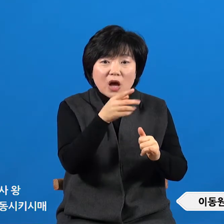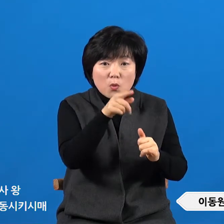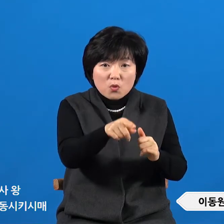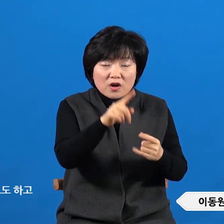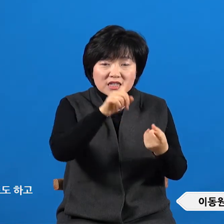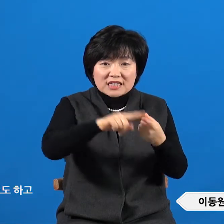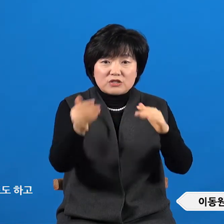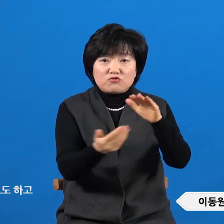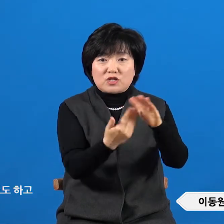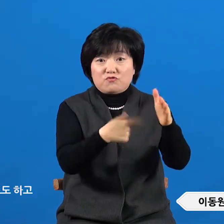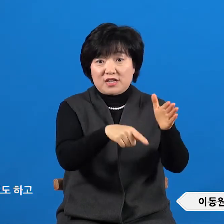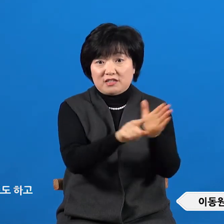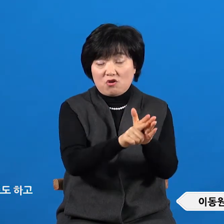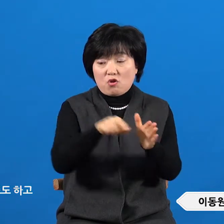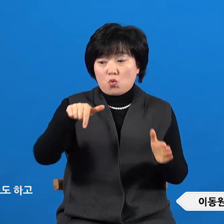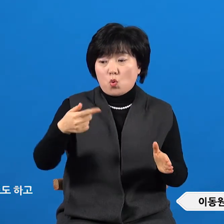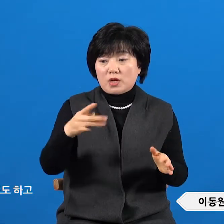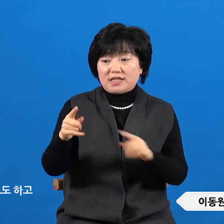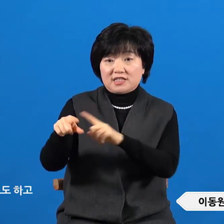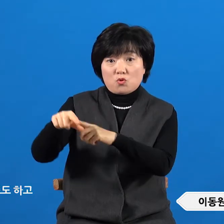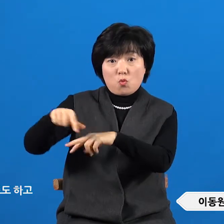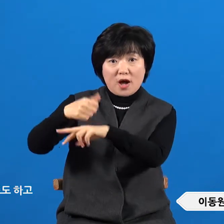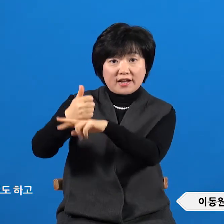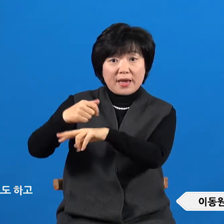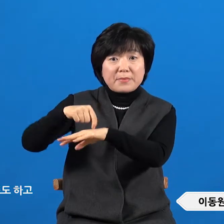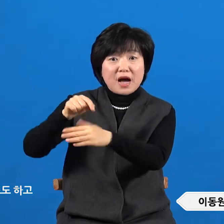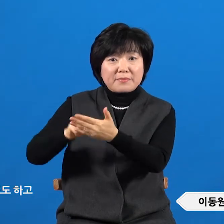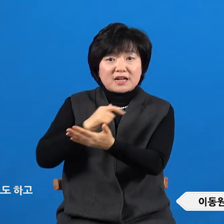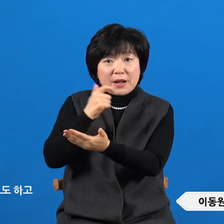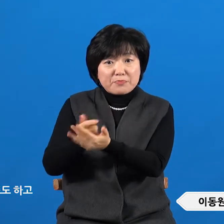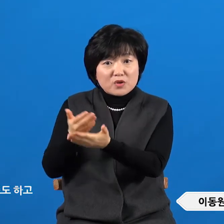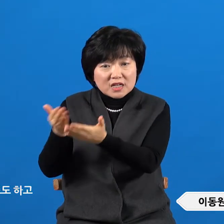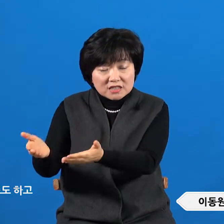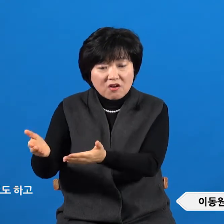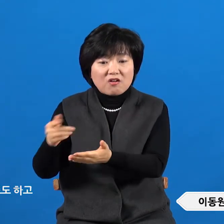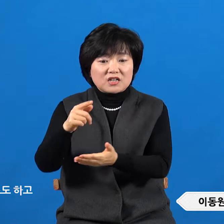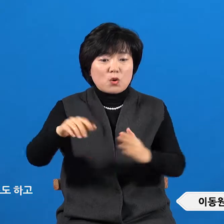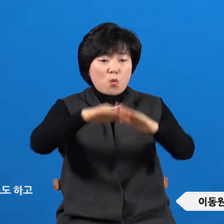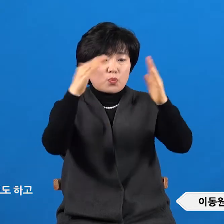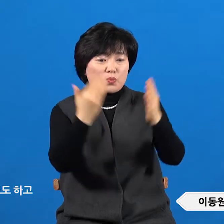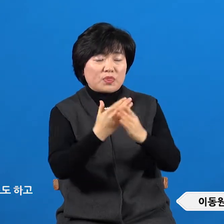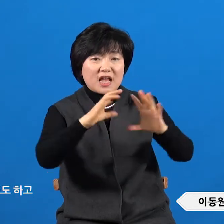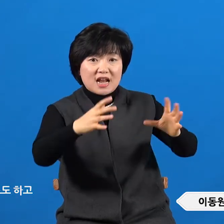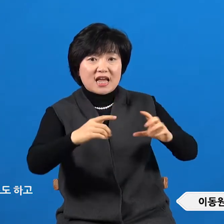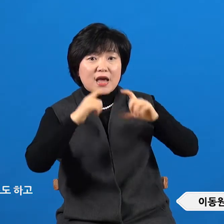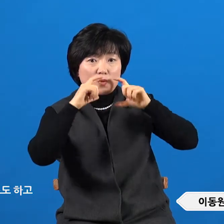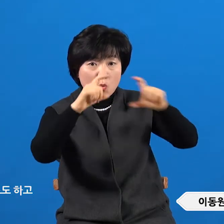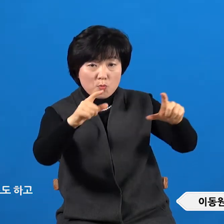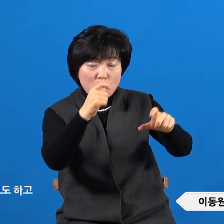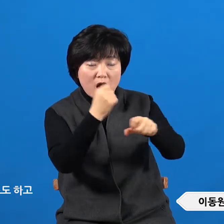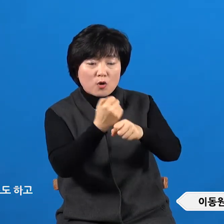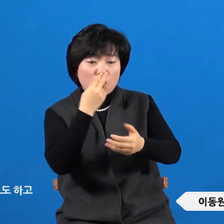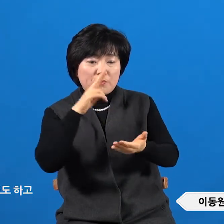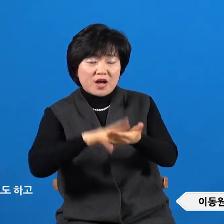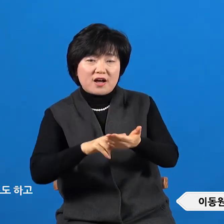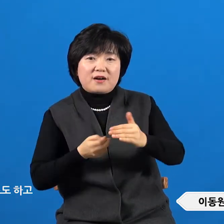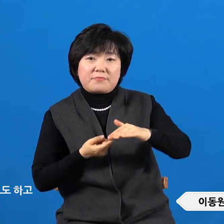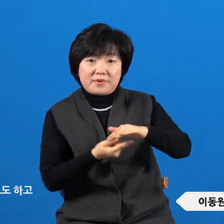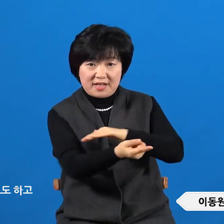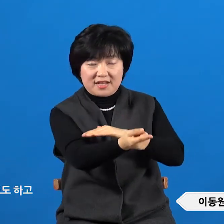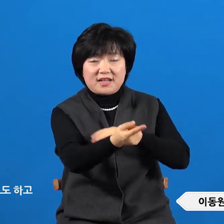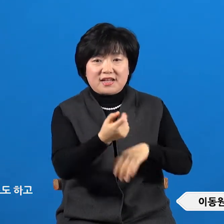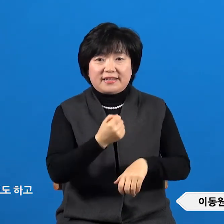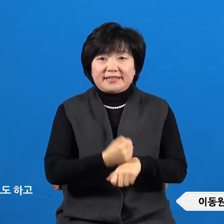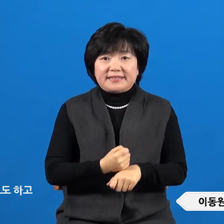고레스의 마음을 감동시키심에 그가 온 나라에 공포도 하고 조소도 내려 이르되. 네,